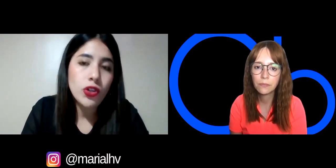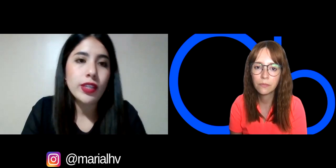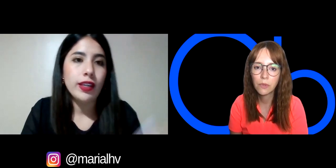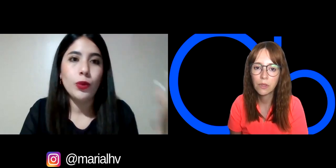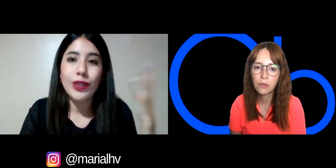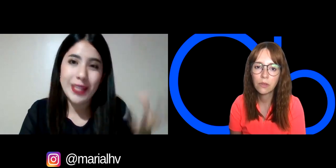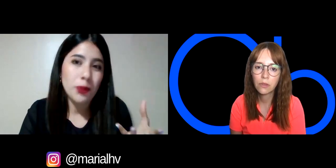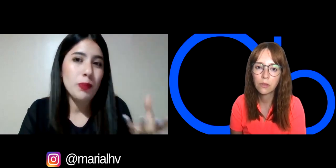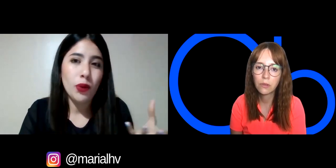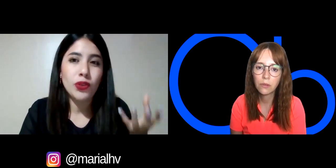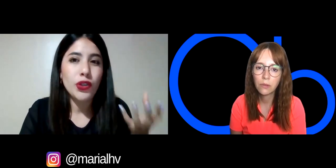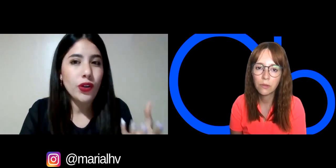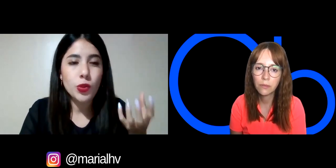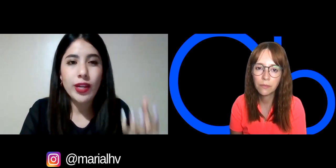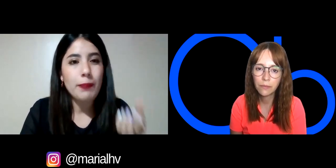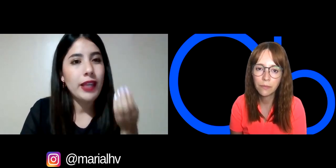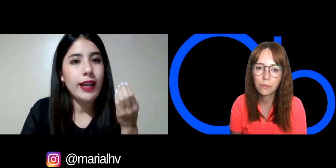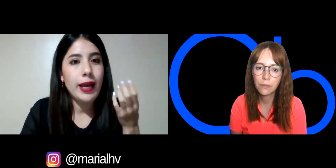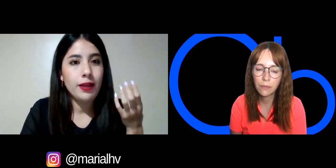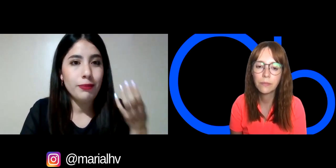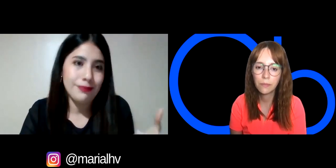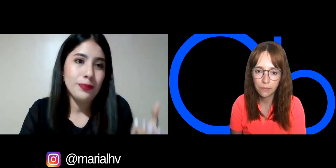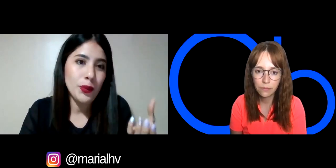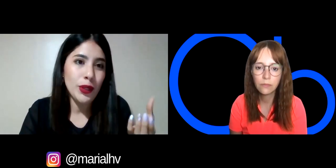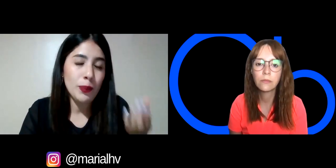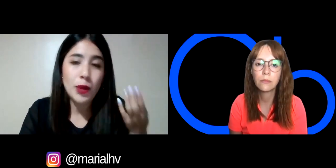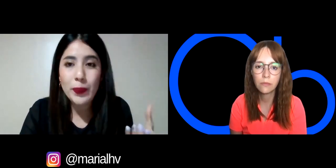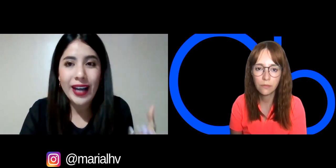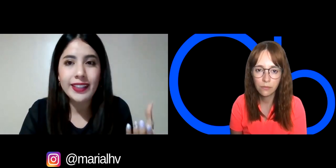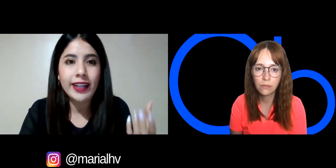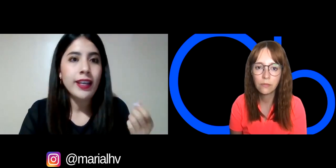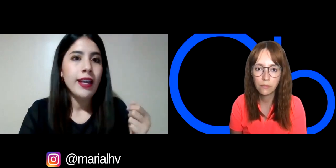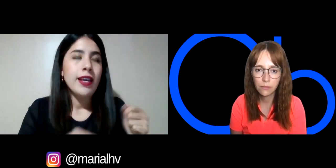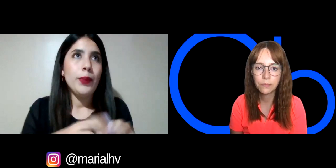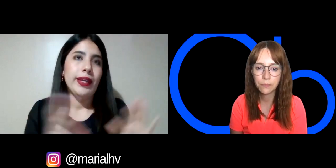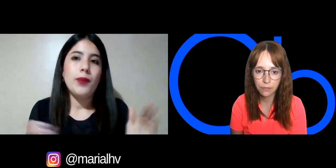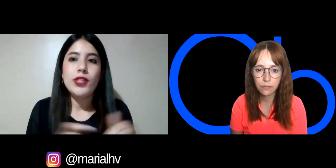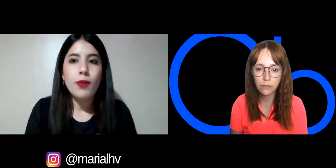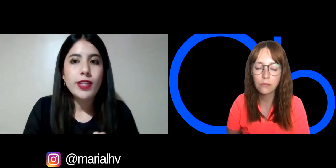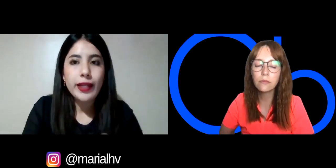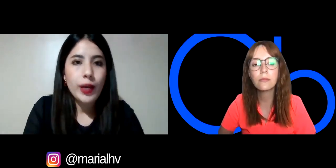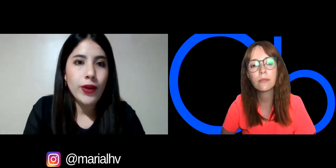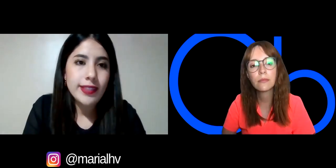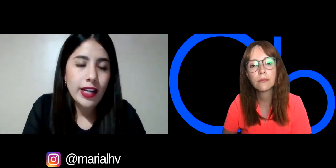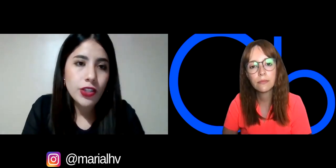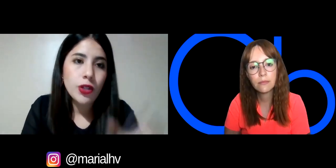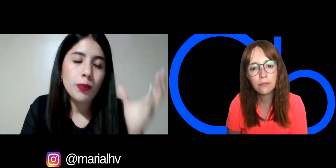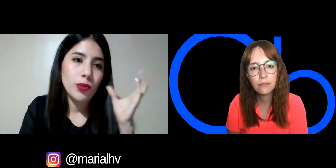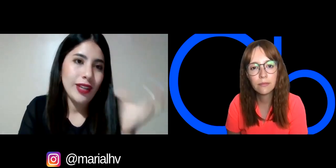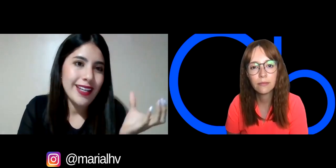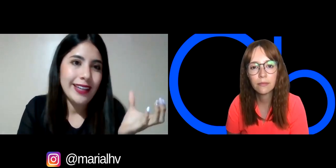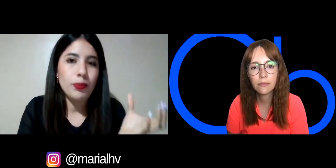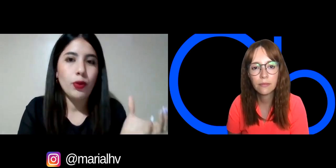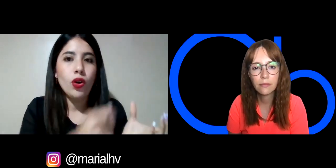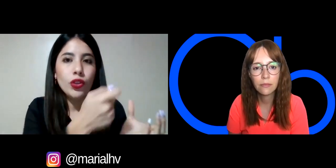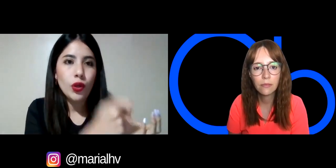dibujos, utilizar un tipodonto, yo creo que es una herramienta muy práctica. Por ejemplo, si vamos a explicar una extracción, pues